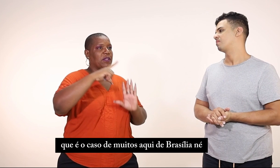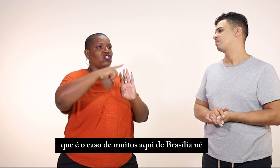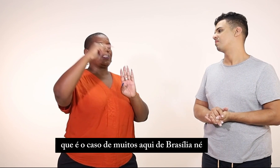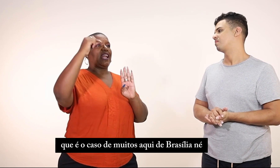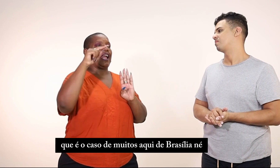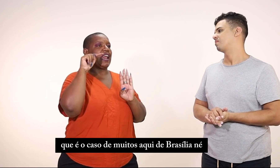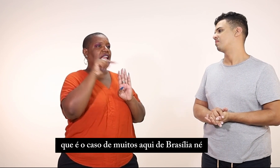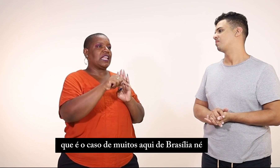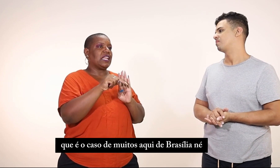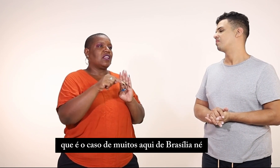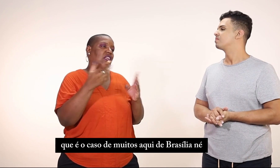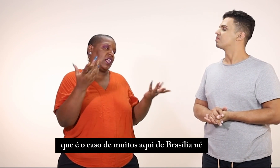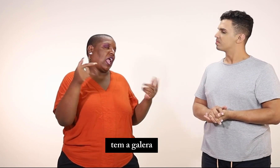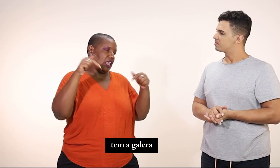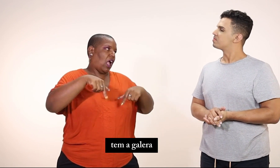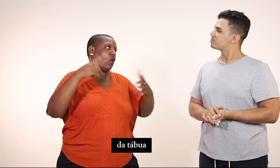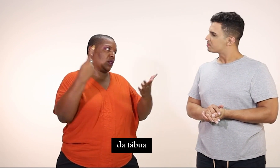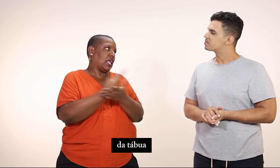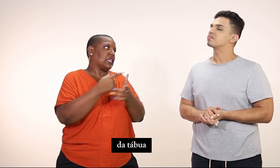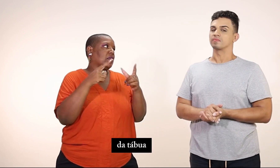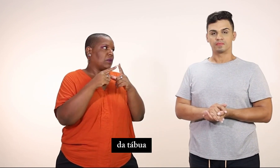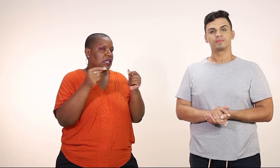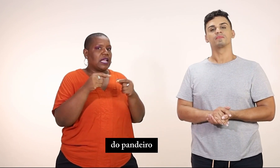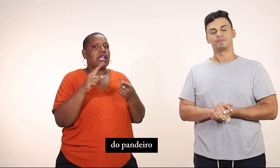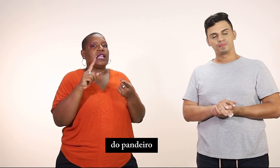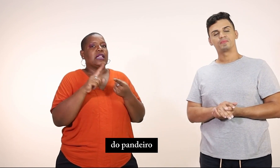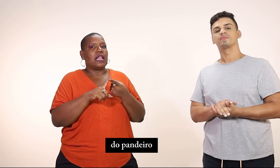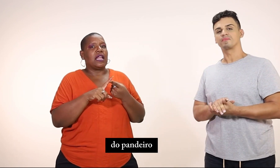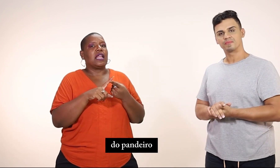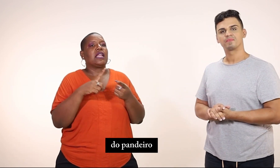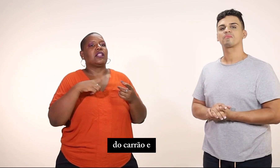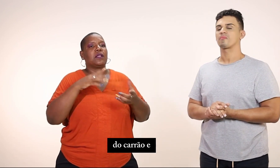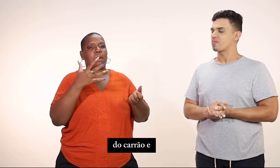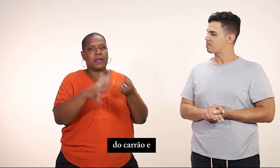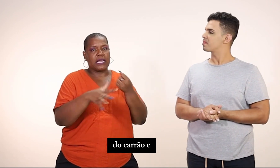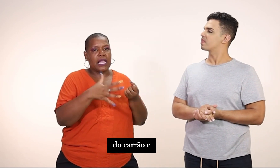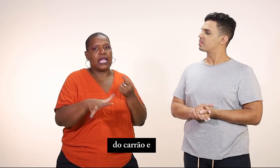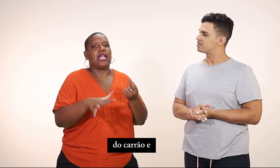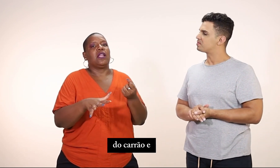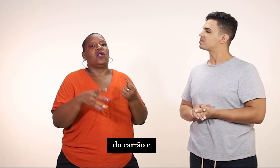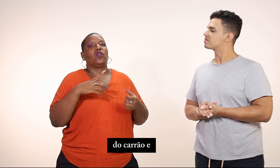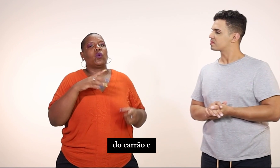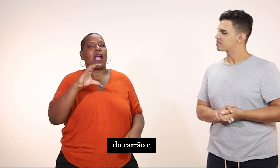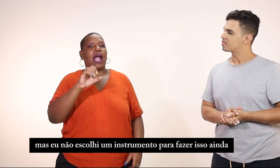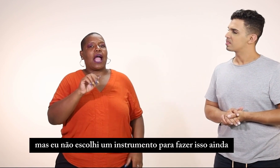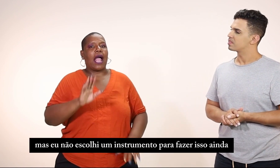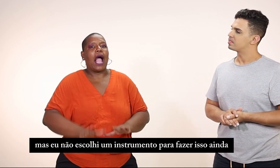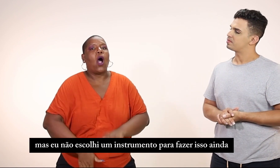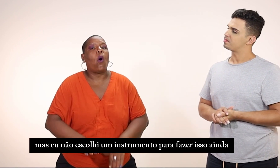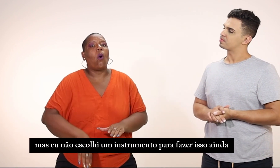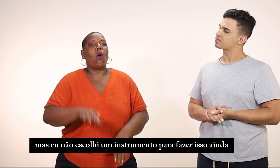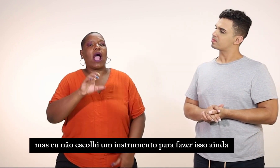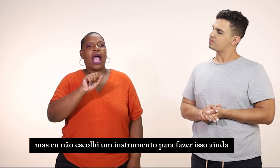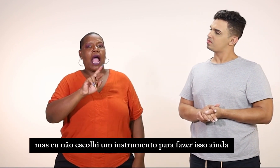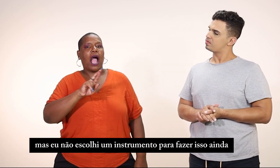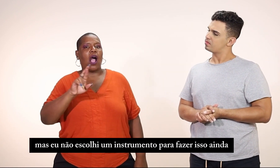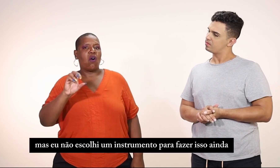caso de muitos aqui de Brasília, né? Tem a galera da tabla, do pandeiro, do carrom, mas eu não escolhi um instrumento pra fazer isso ainda